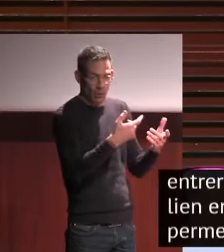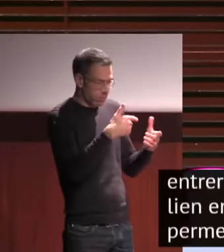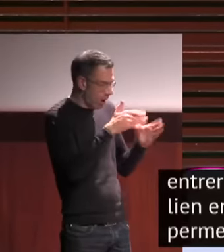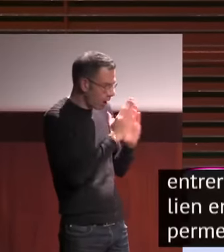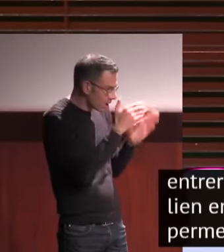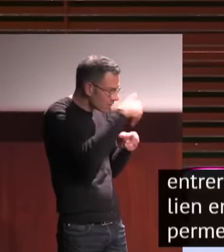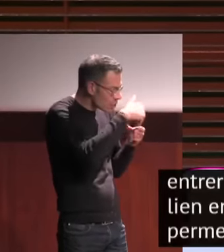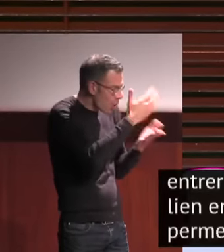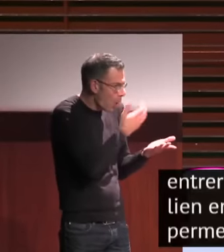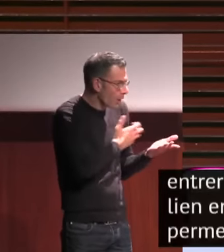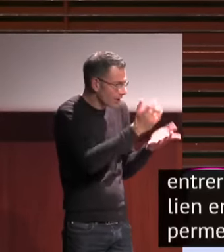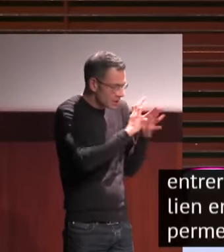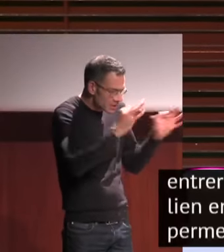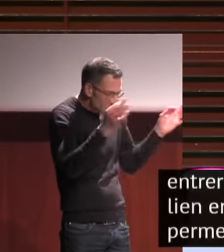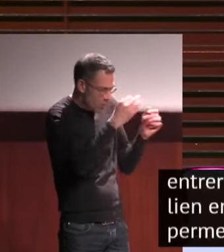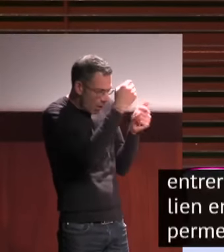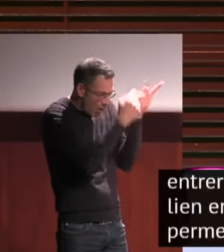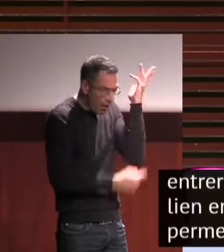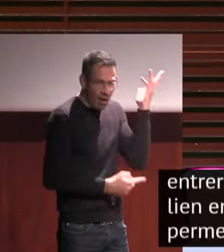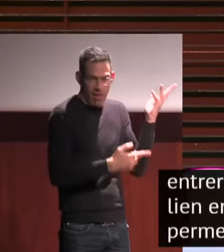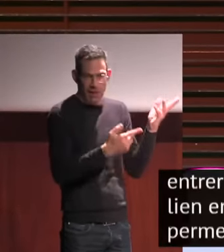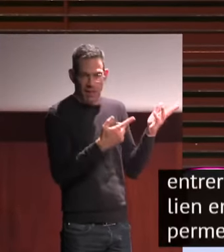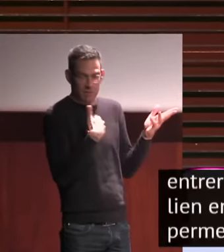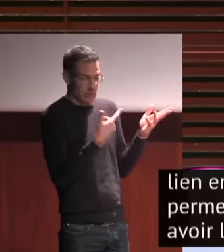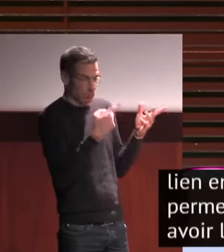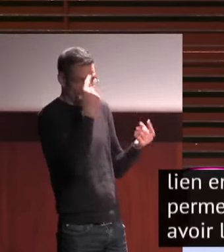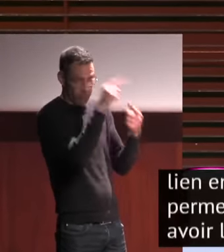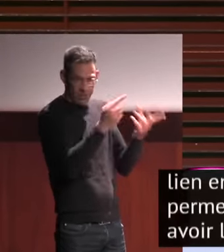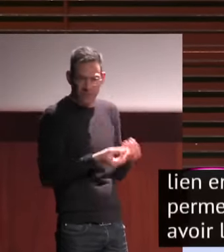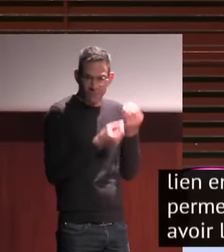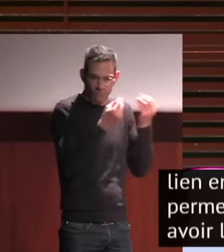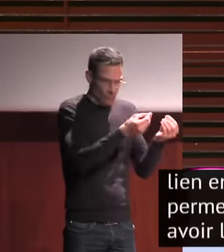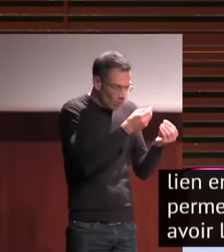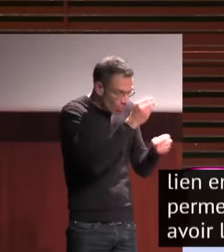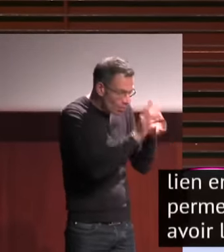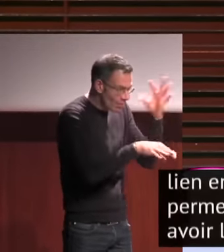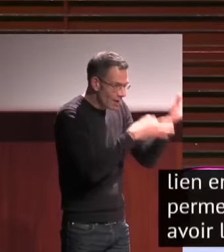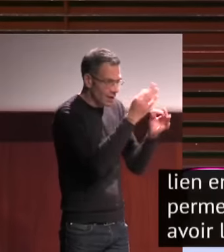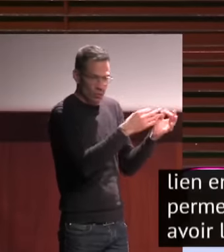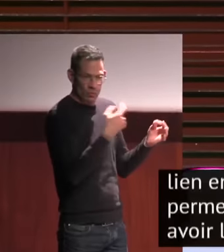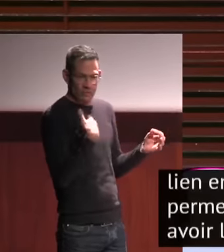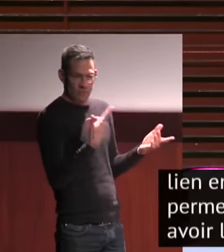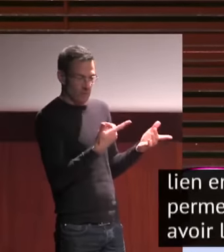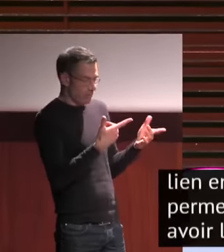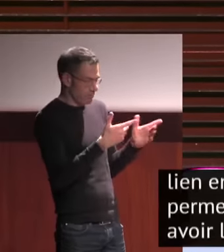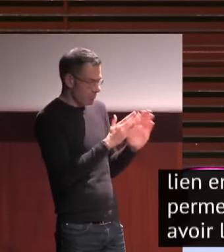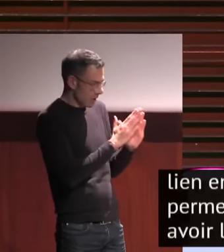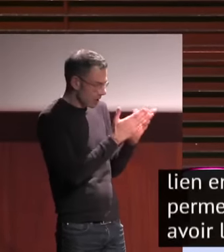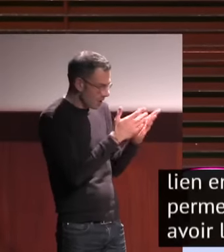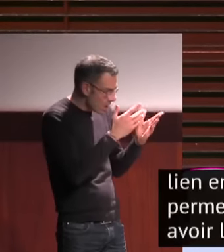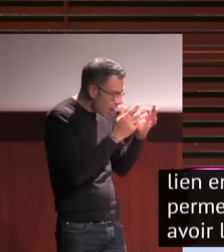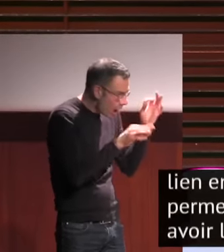livres. Et donc, c'est vraiment, ces ateliers permettent de créer ce lien-là entre les jeunes et le livre.